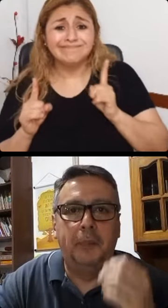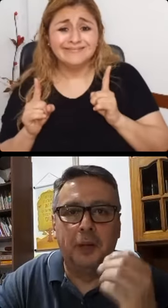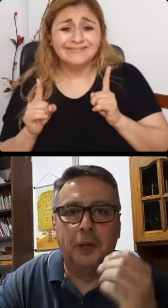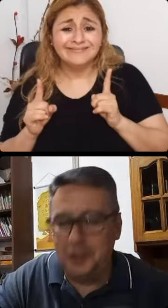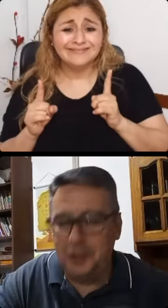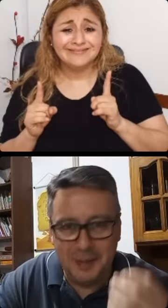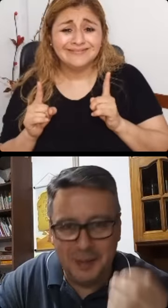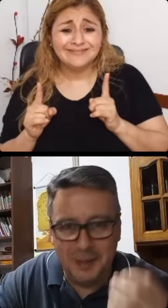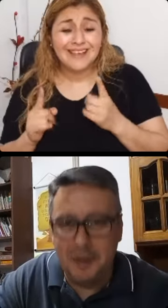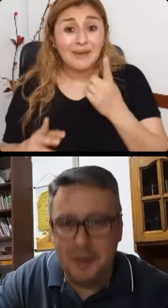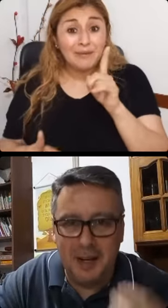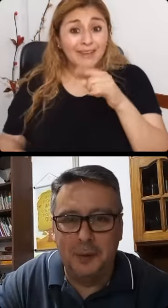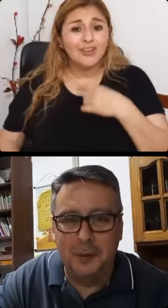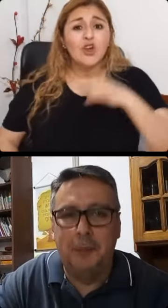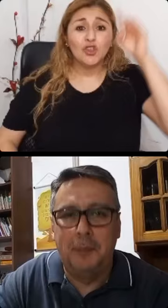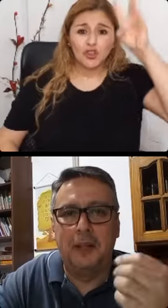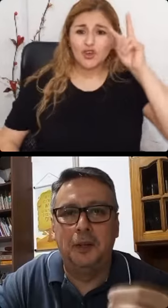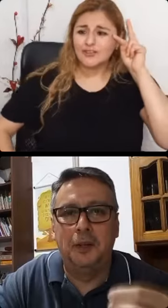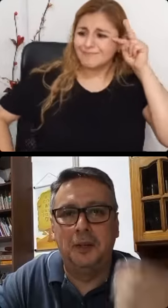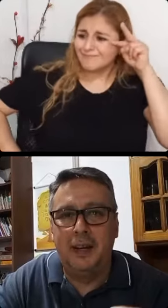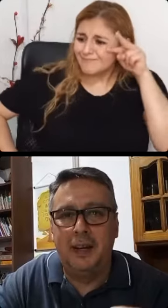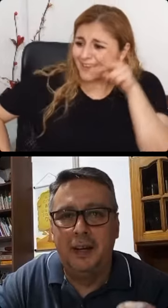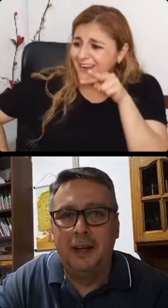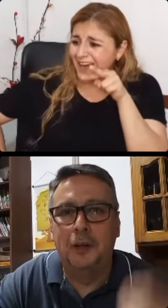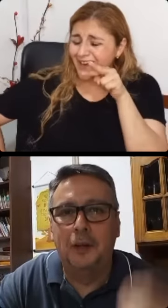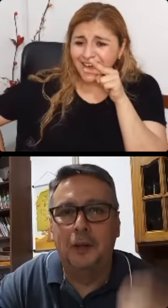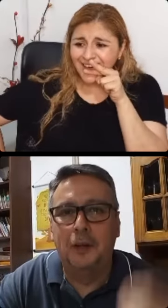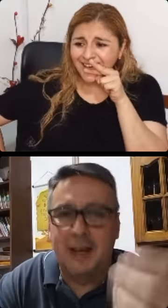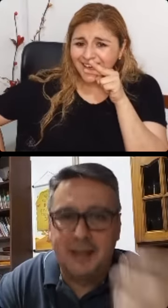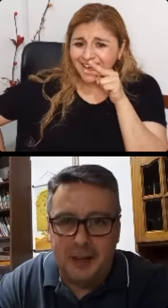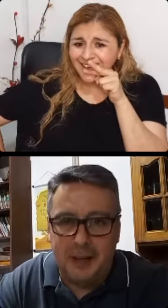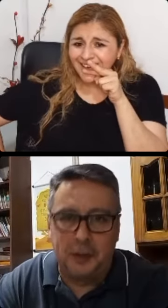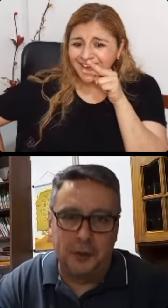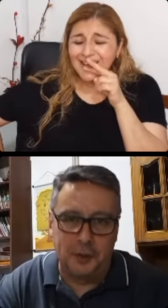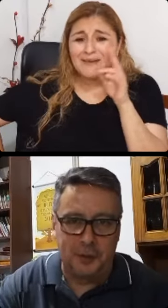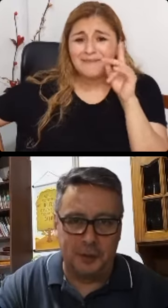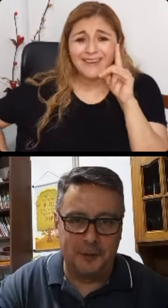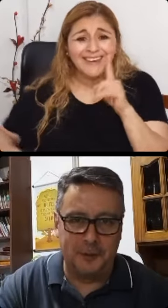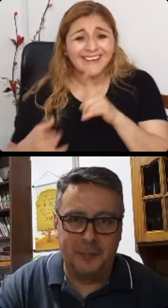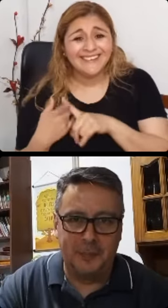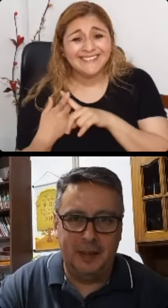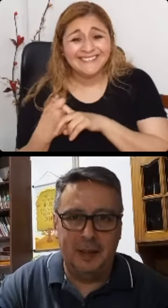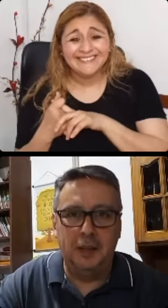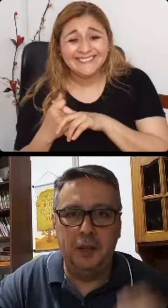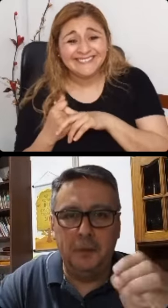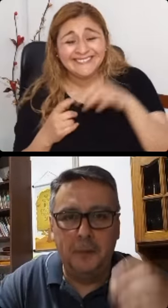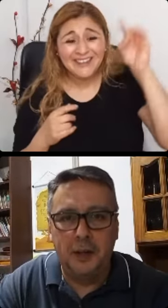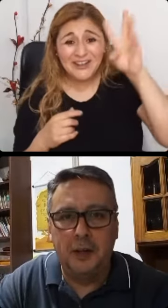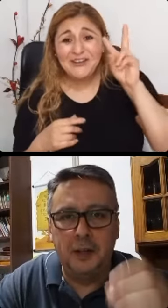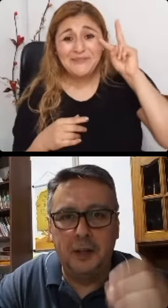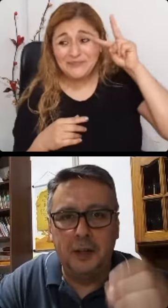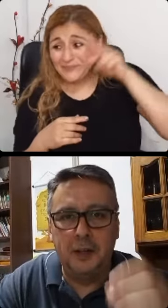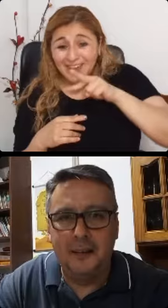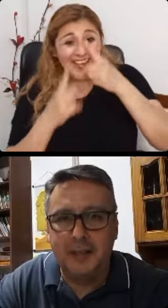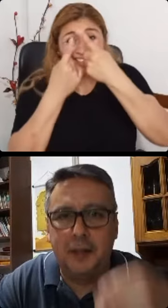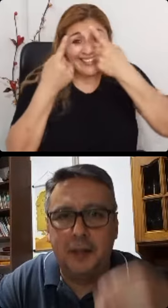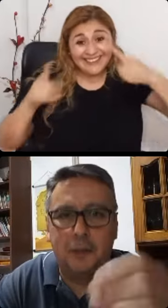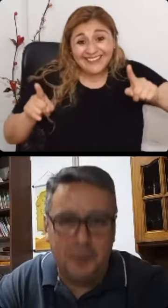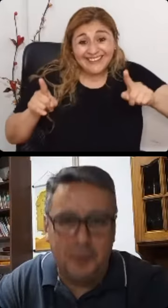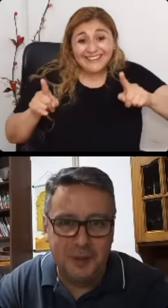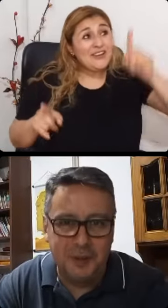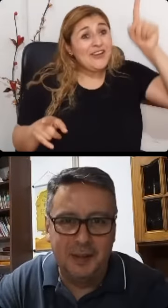pero Dios estaba mirando así porque Dios ve lo que va a hacer con nosotros y Dios ve lo que Dios va